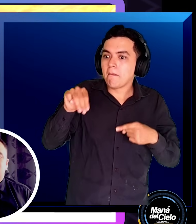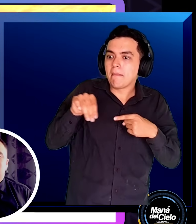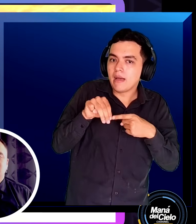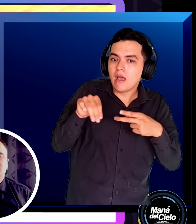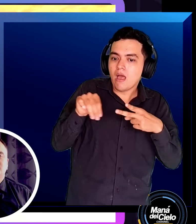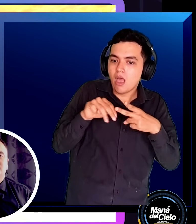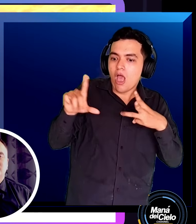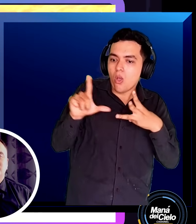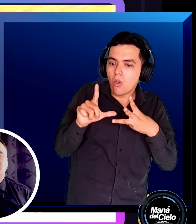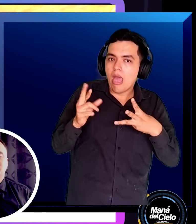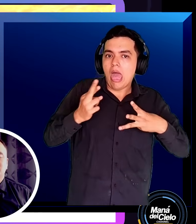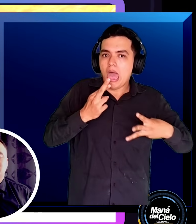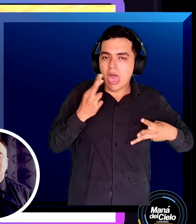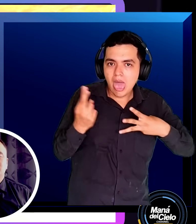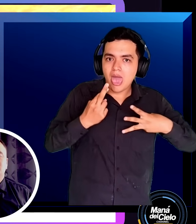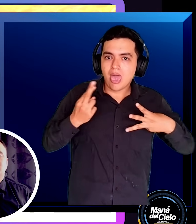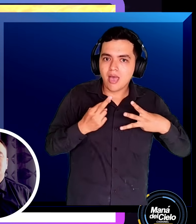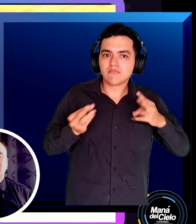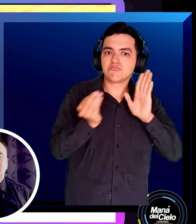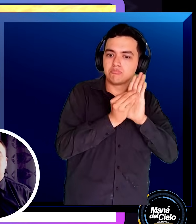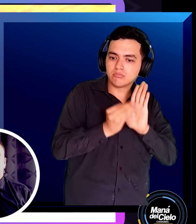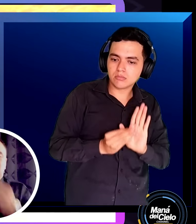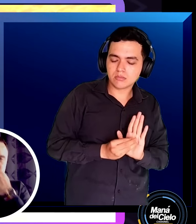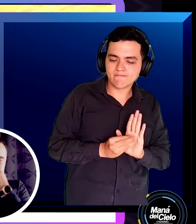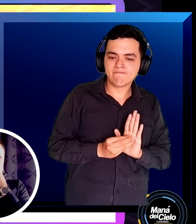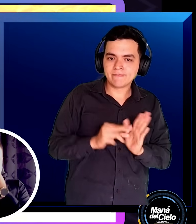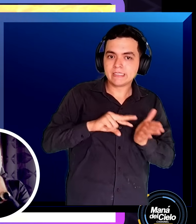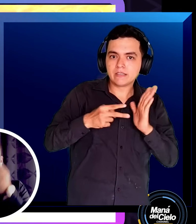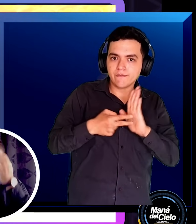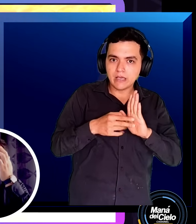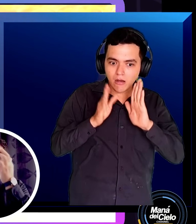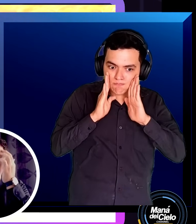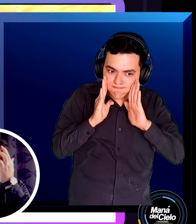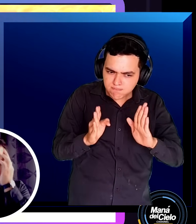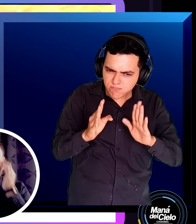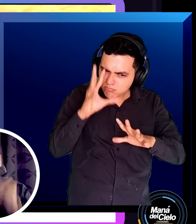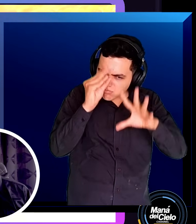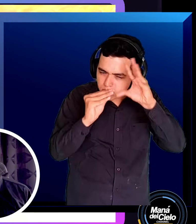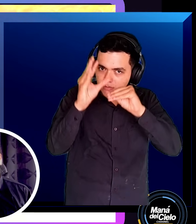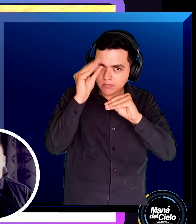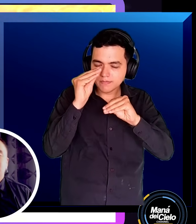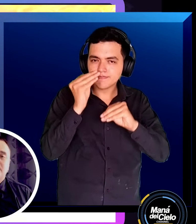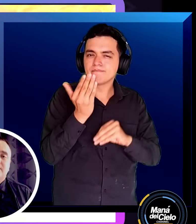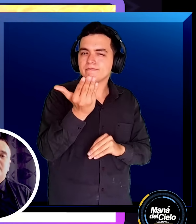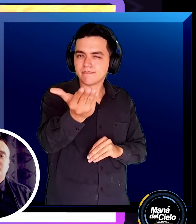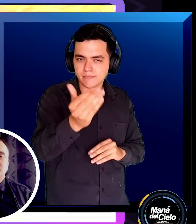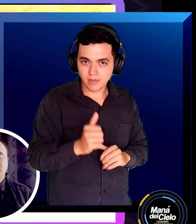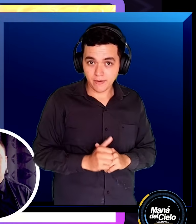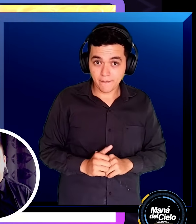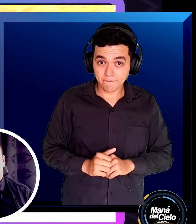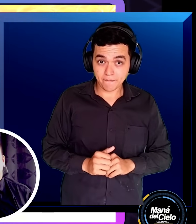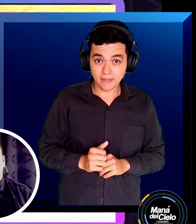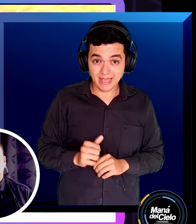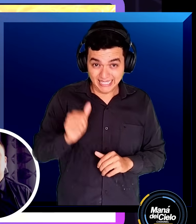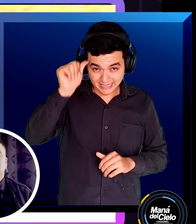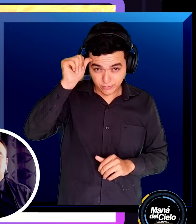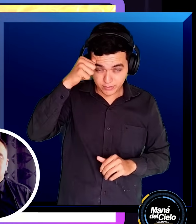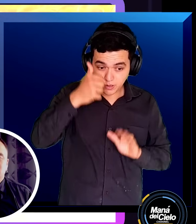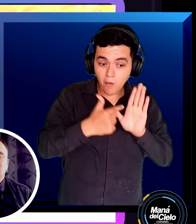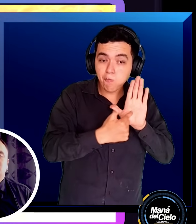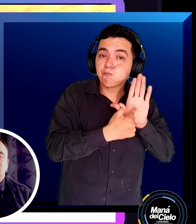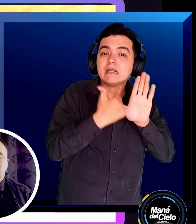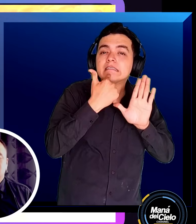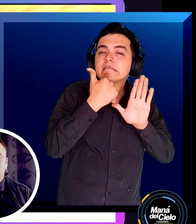un azote y comenzó a azotarlos y les dijo: respeten, porque